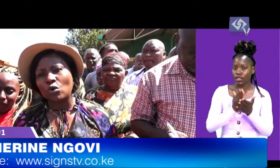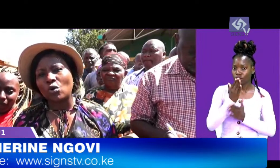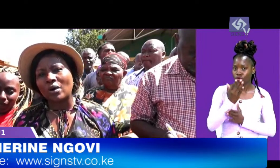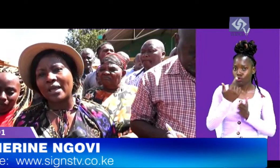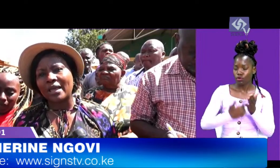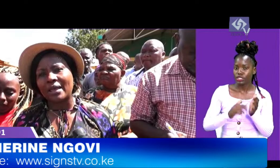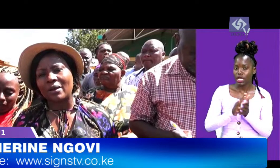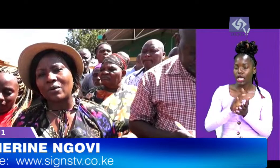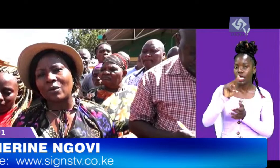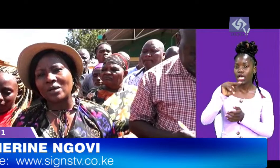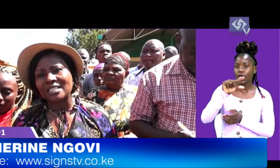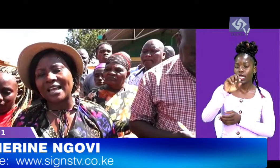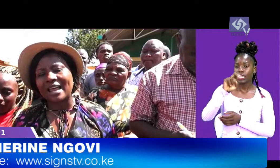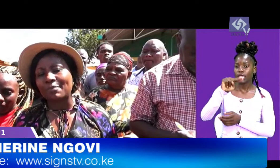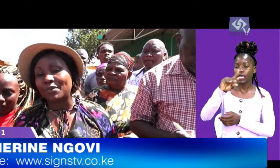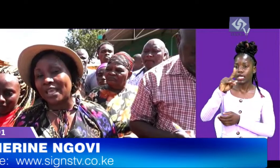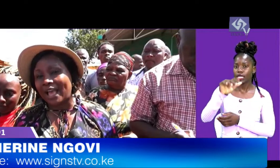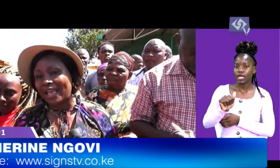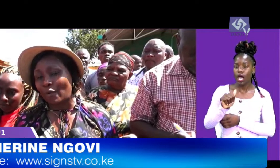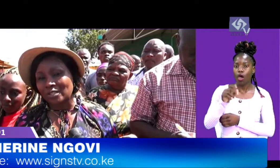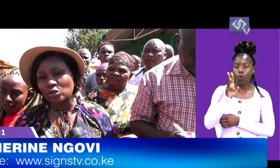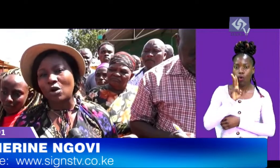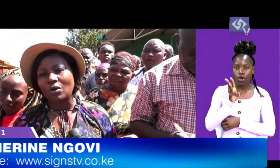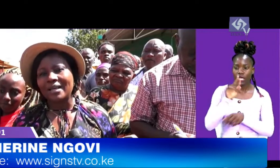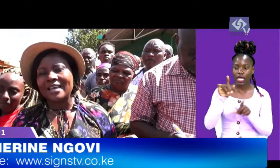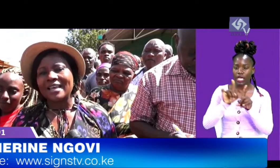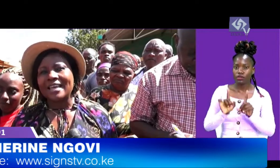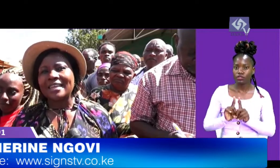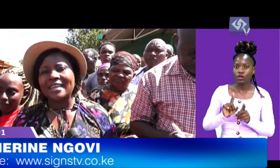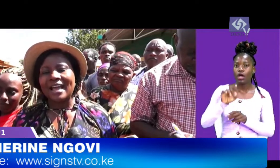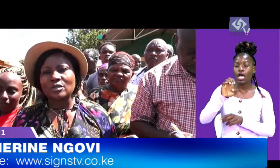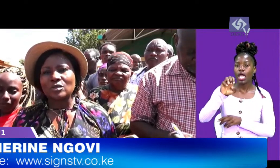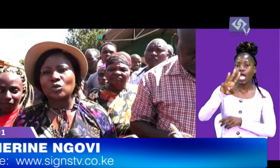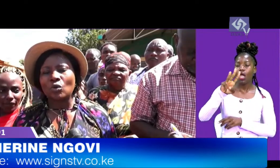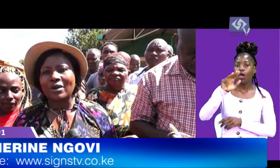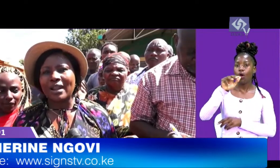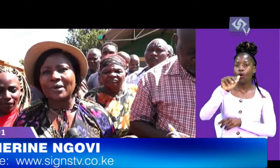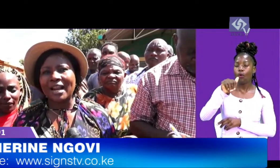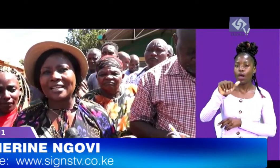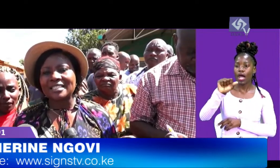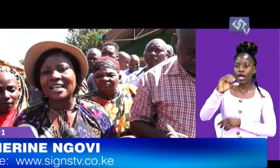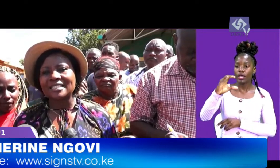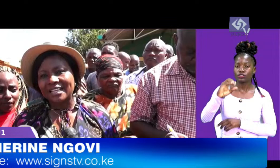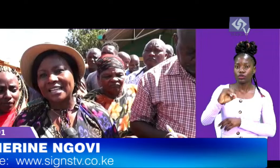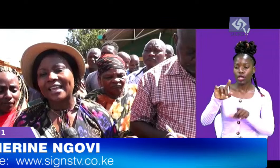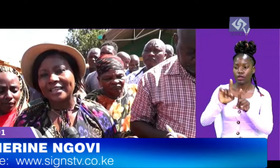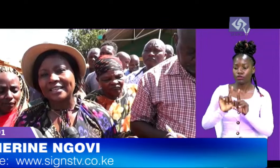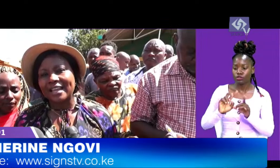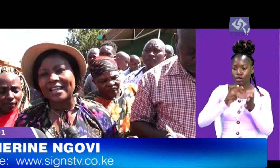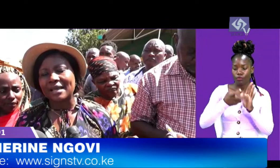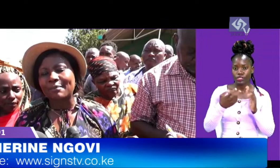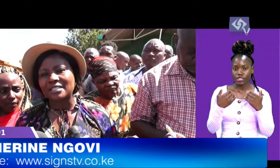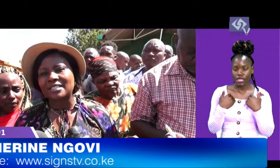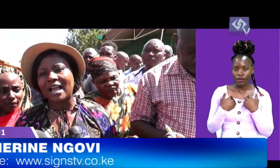Ruguru, Water na pia Ewasco, na tuko na mradi sasa ile inaleta maji